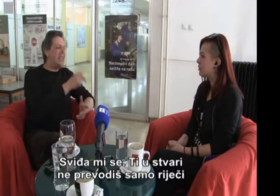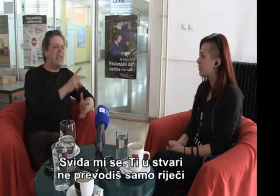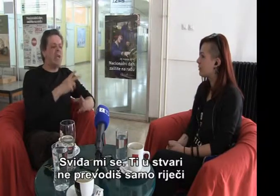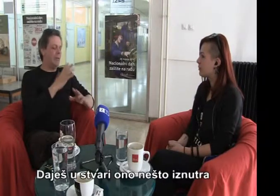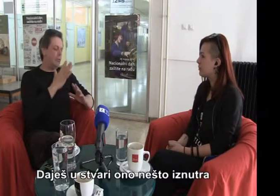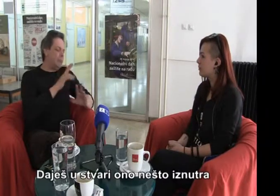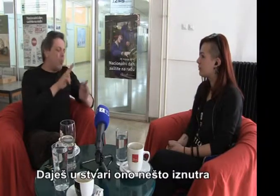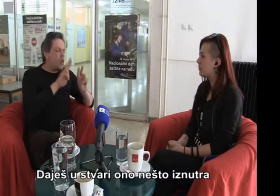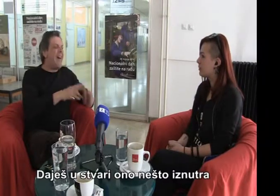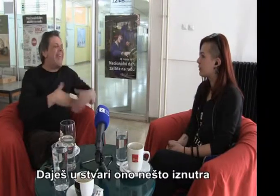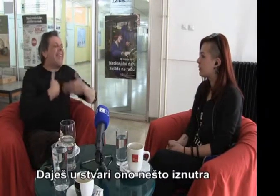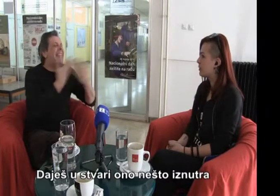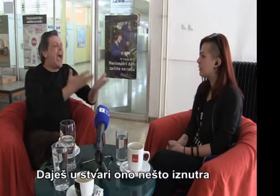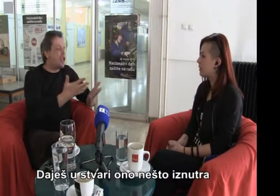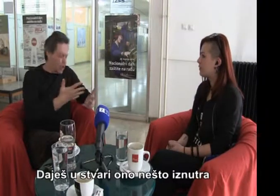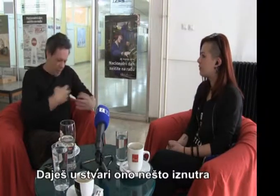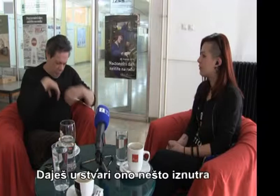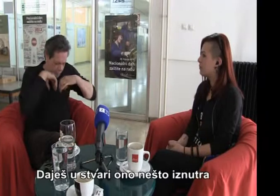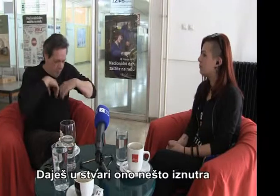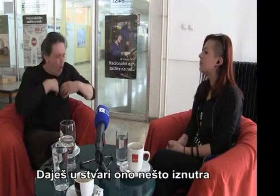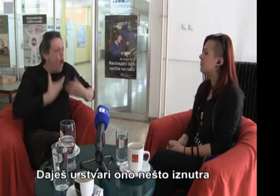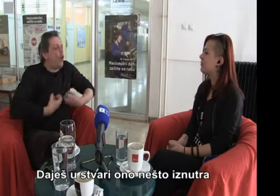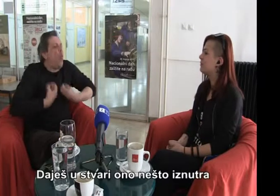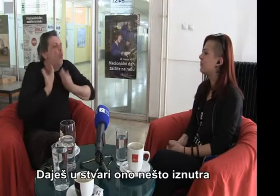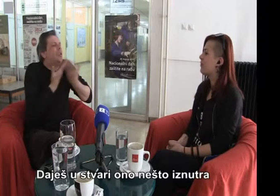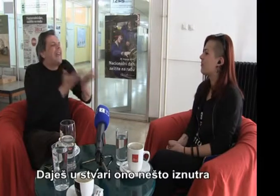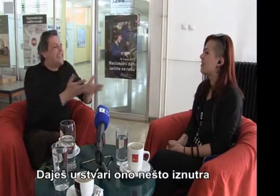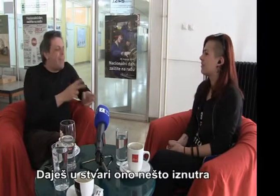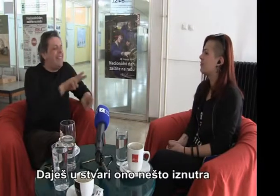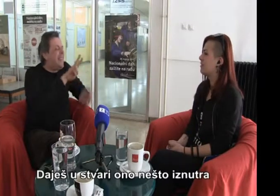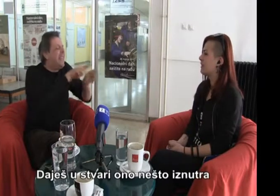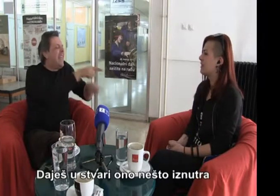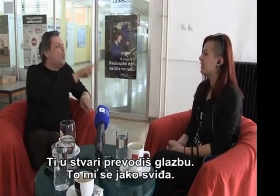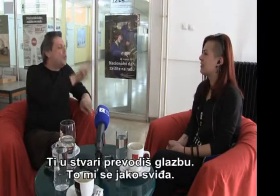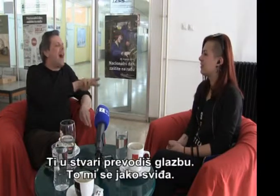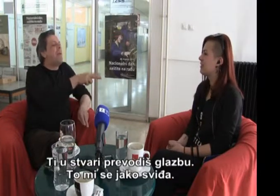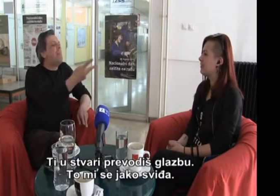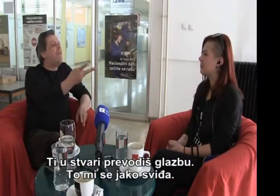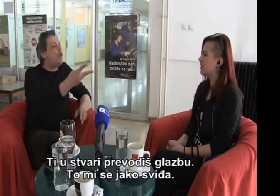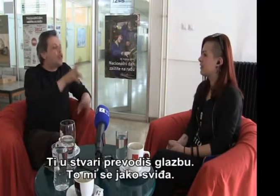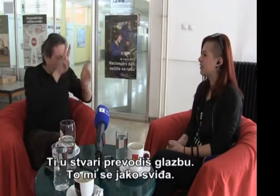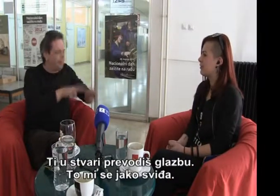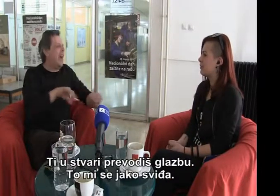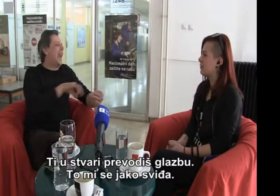ti u stvari daješ ono unutra iz sebe, ti u stvari prevodiš